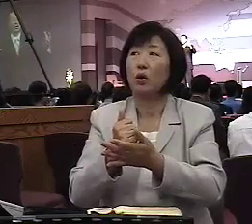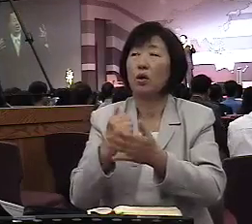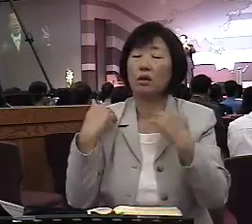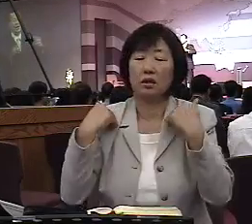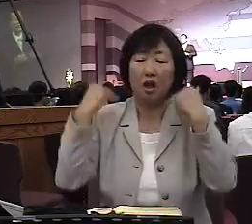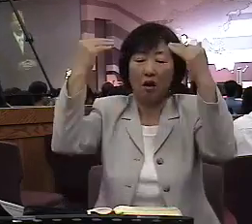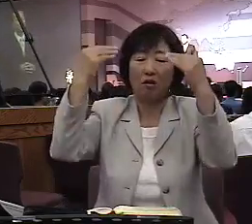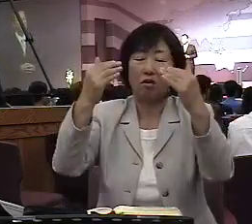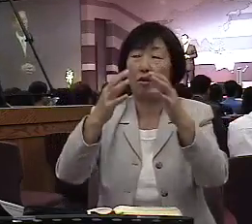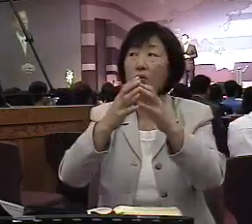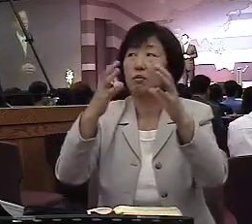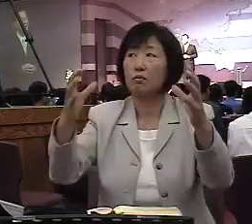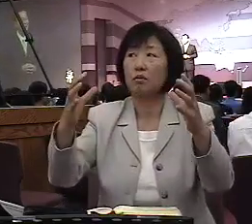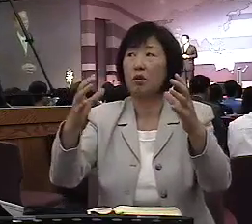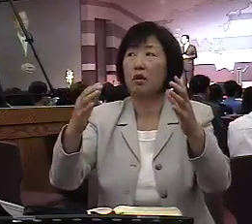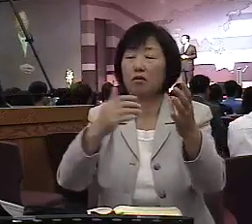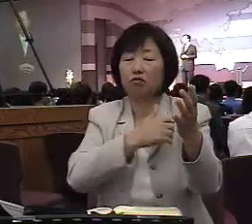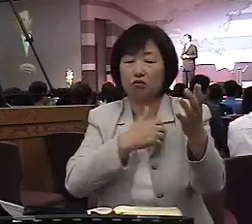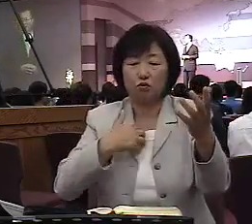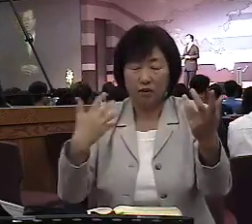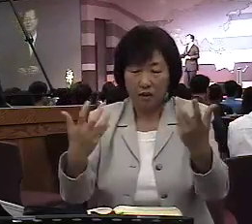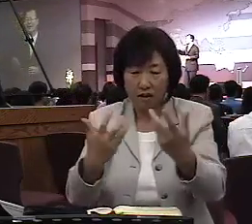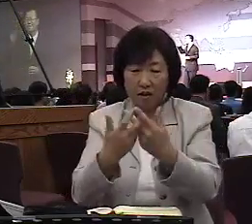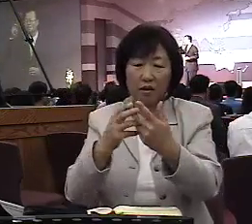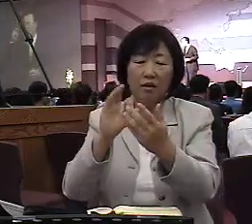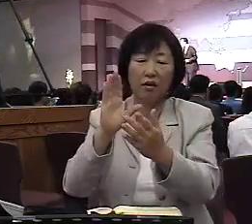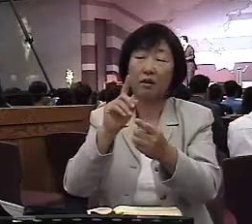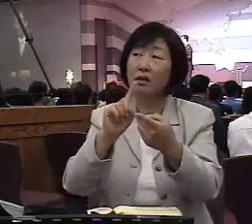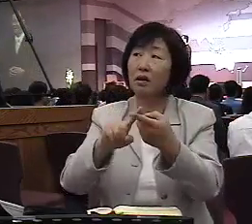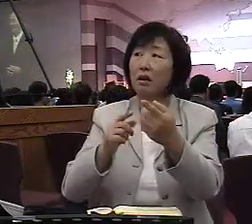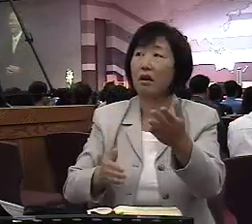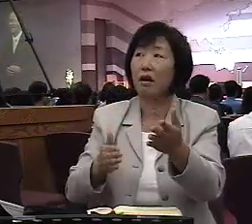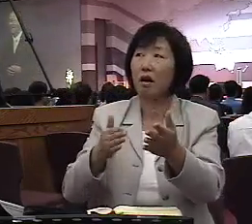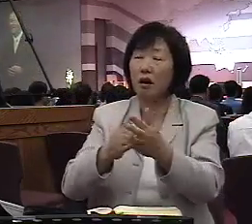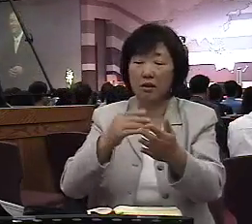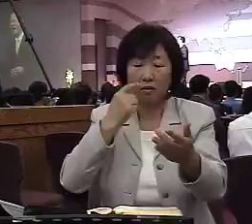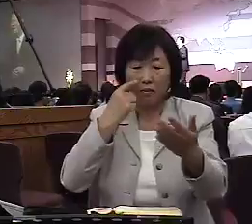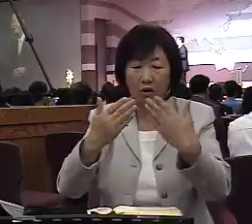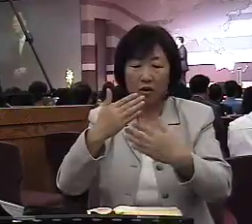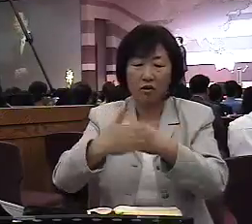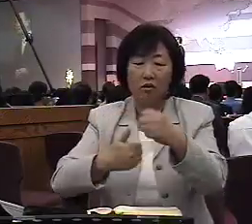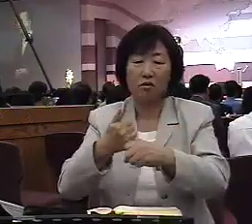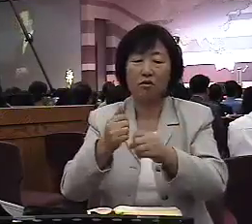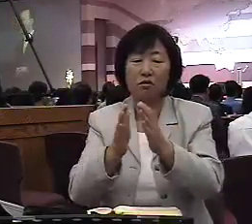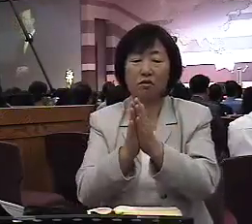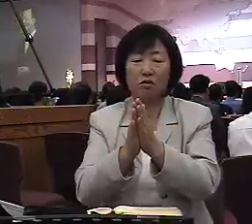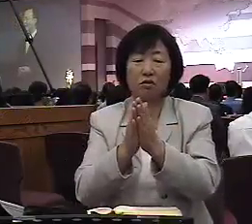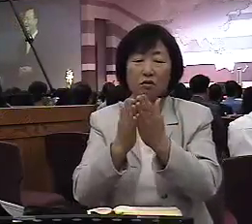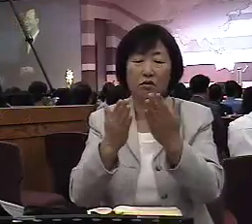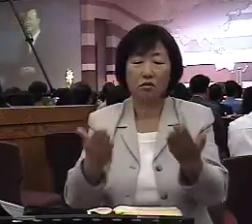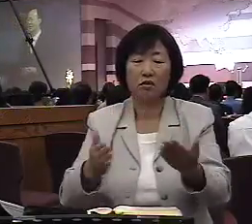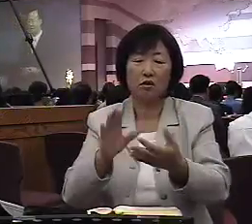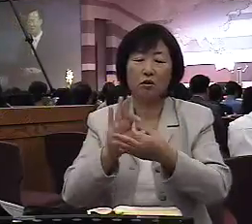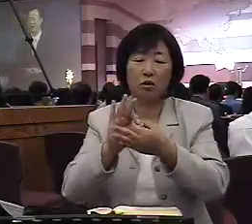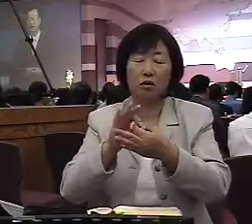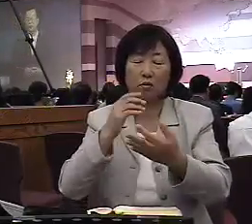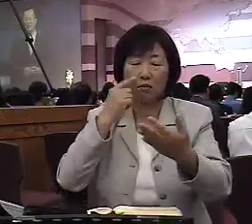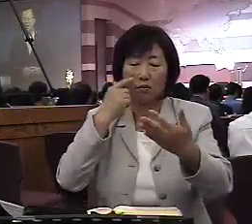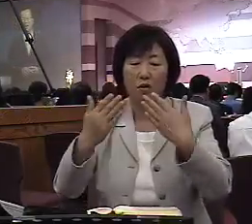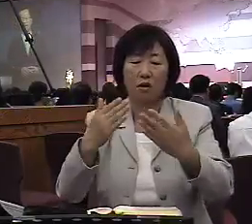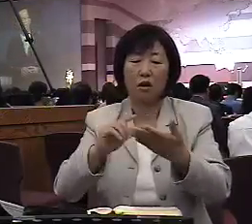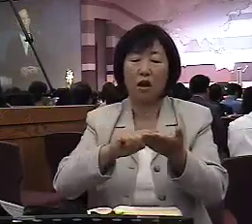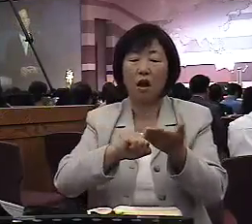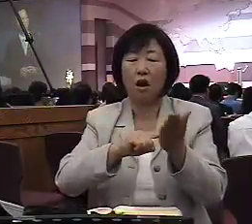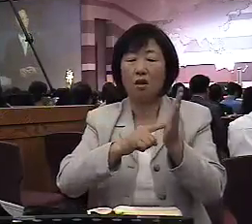충만한 데까지 가라는 것이 바로 성경을 통해 우리에게 명확하게 알려주시는 하나님의 뜻이 되는